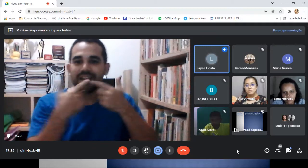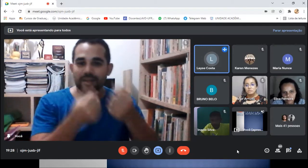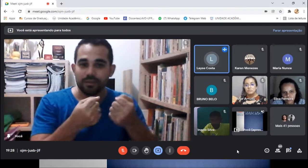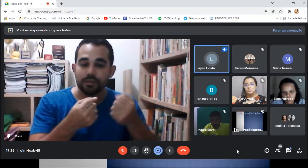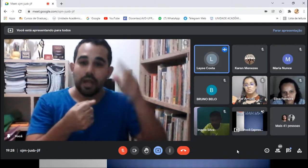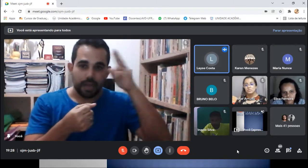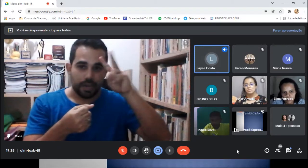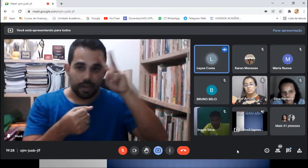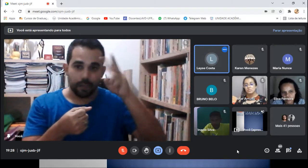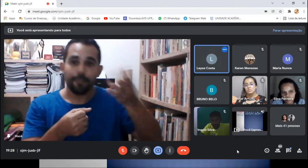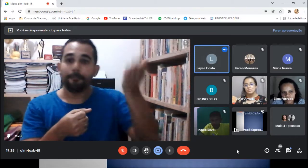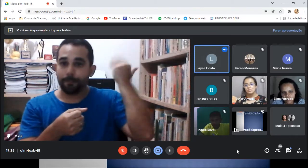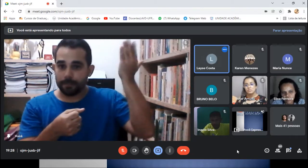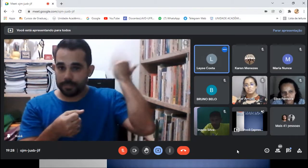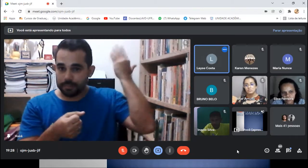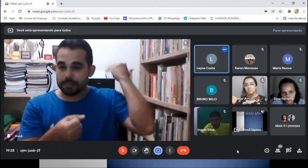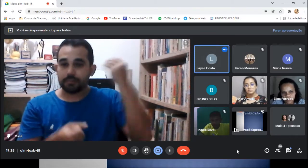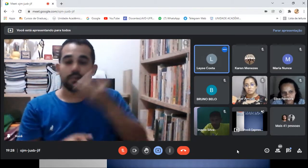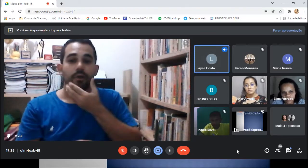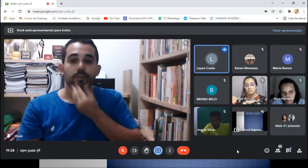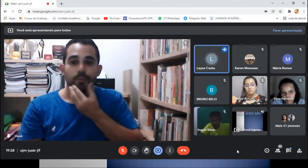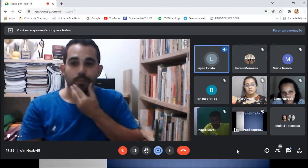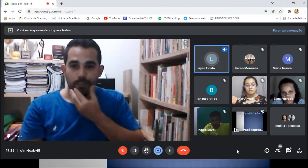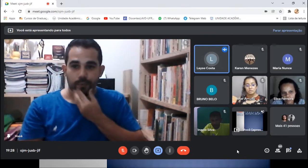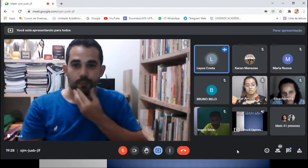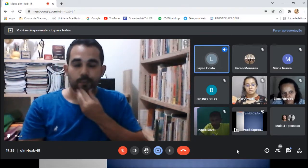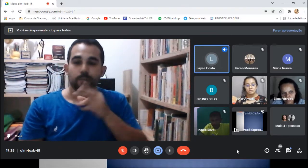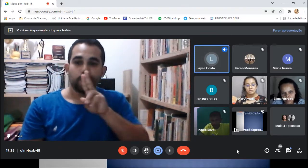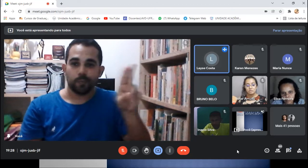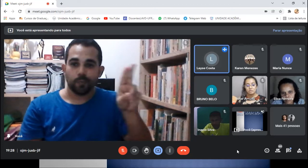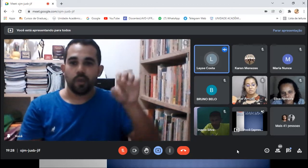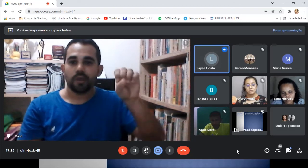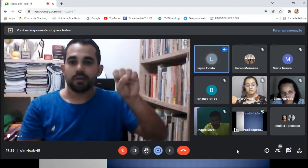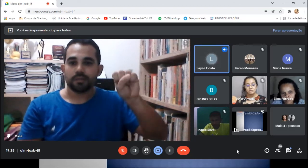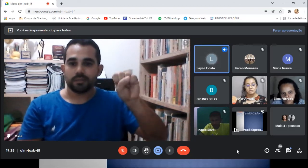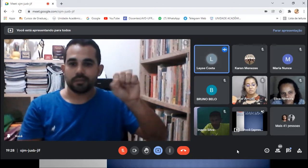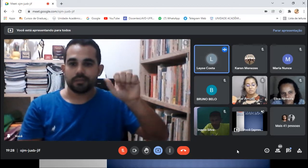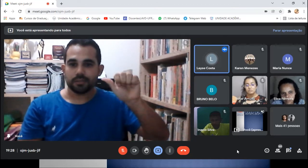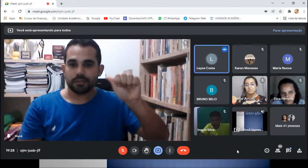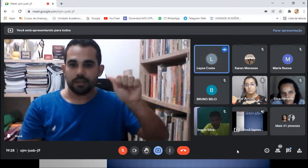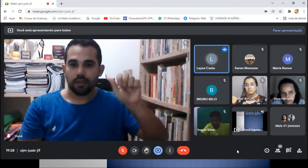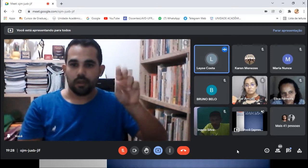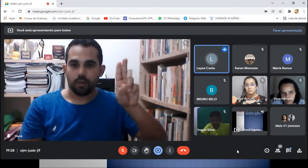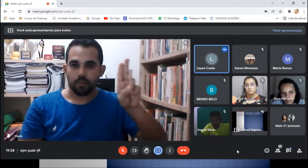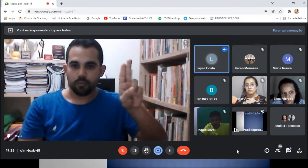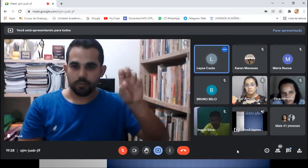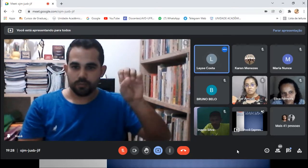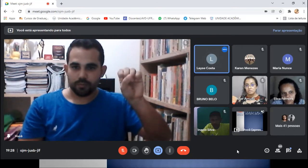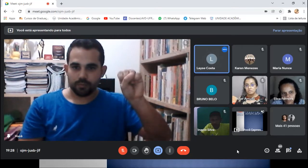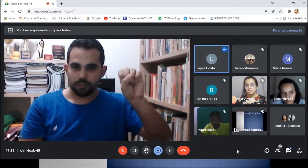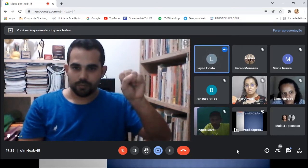signo linguístico. Então, lembra que no passado, né, tivemos um homem chamado